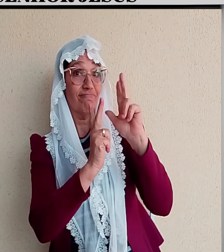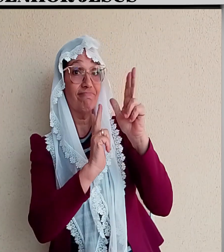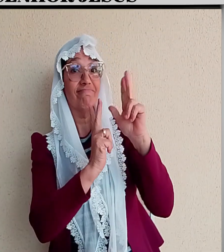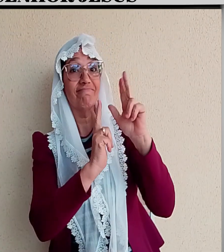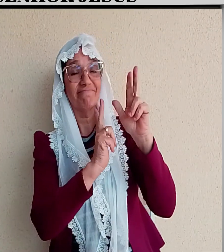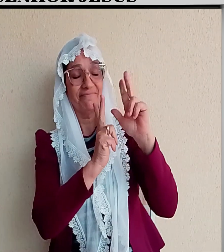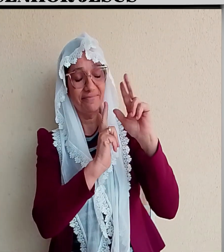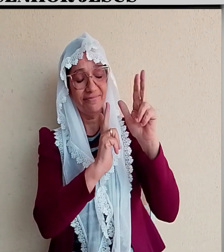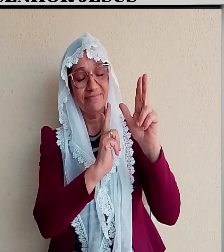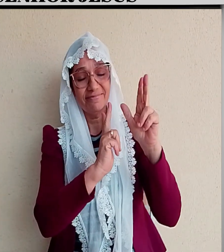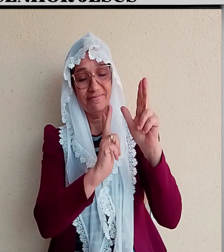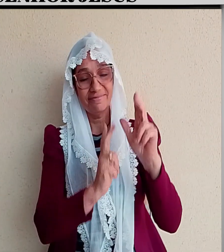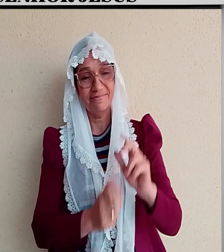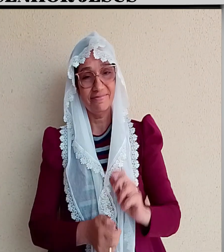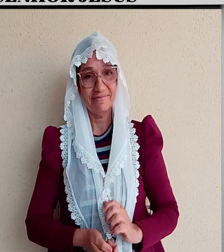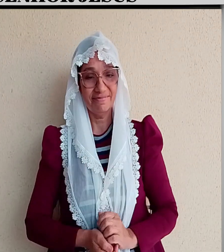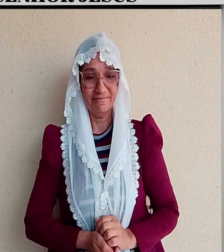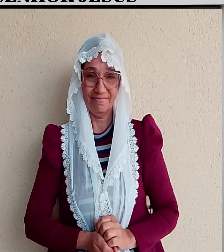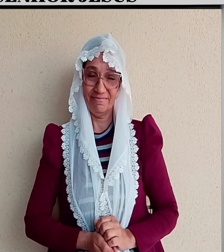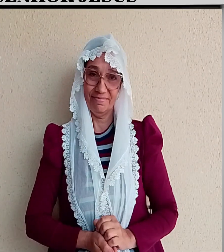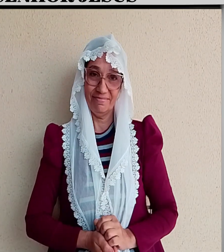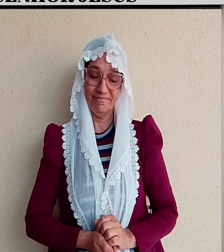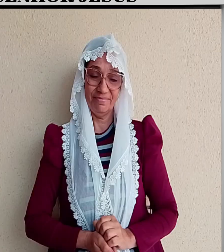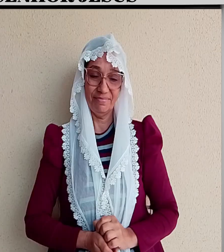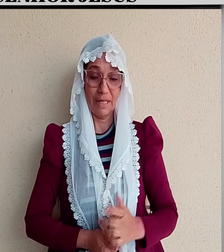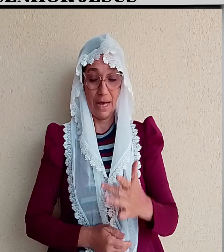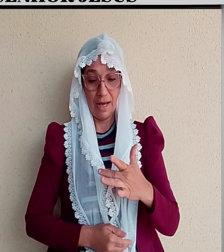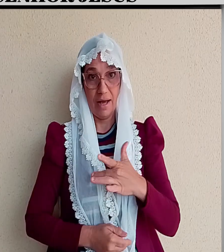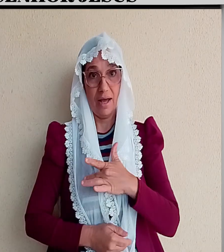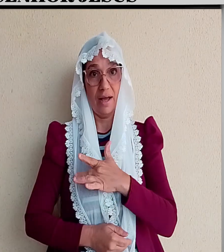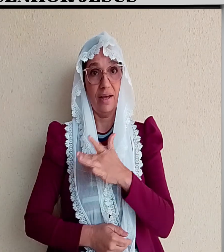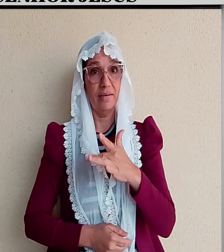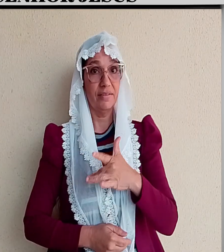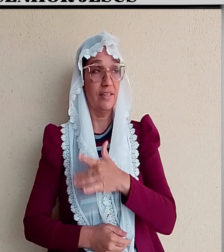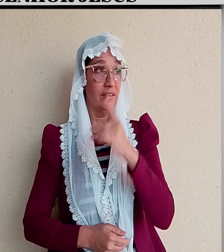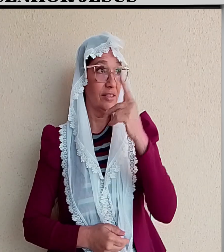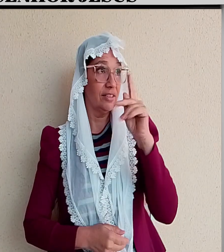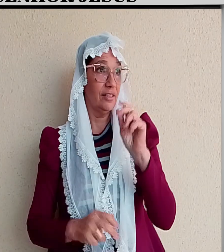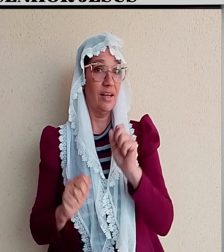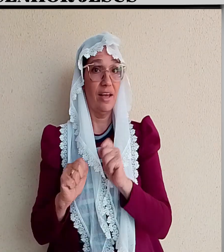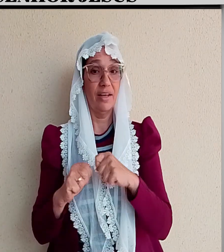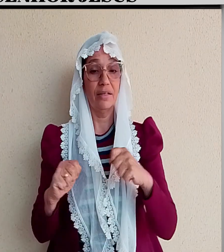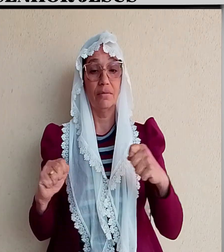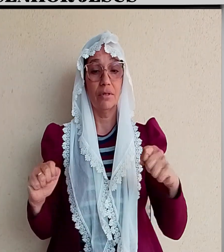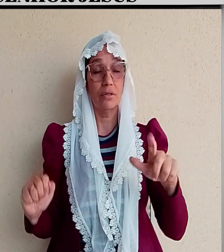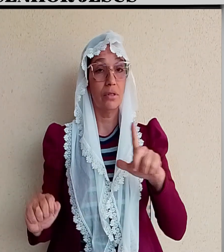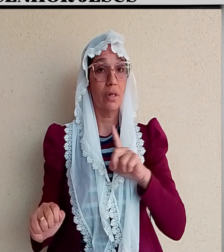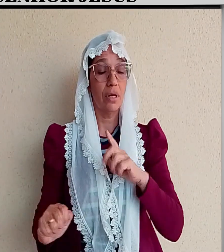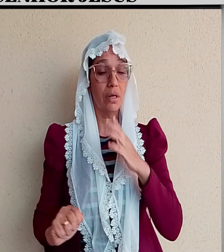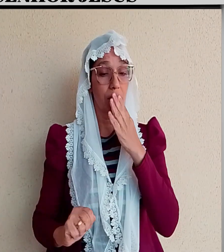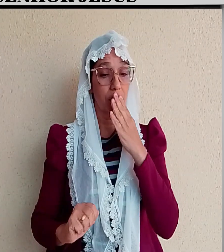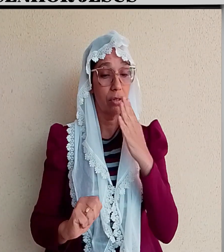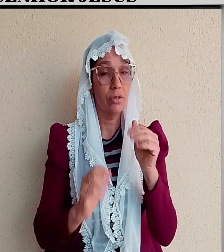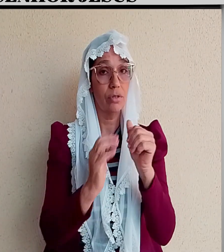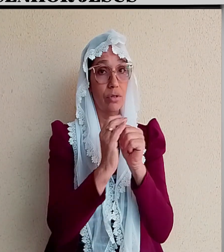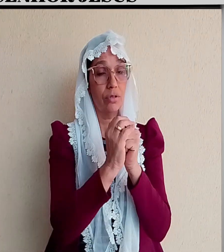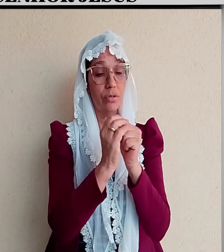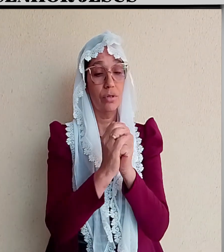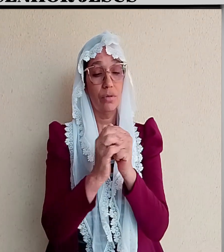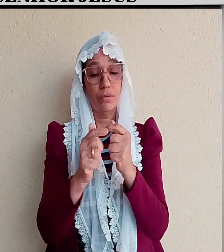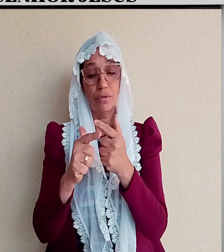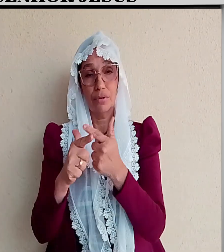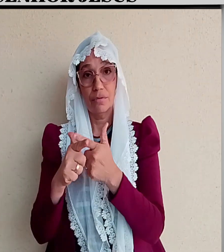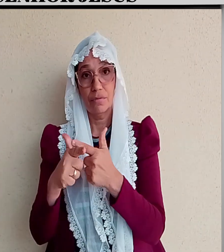e nos deleitar na sua imensa misericórdia. Nos tem chegado até a frente pedido de oração por enfermidade, causa, viagem,